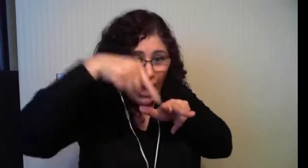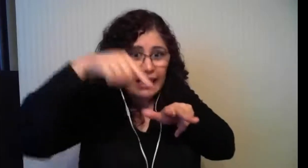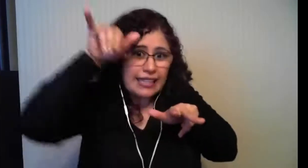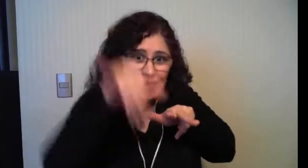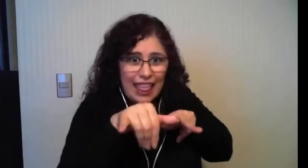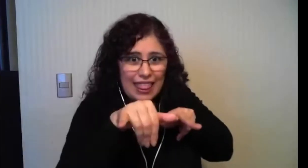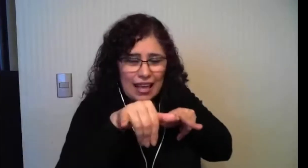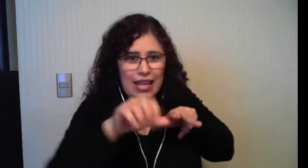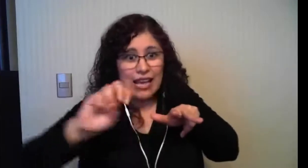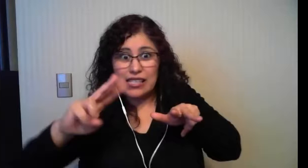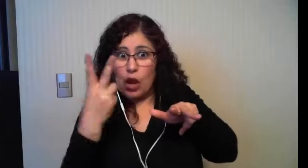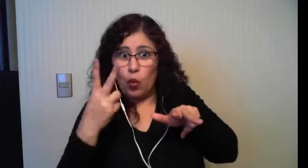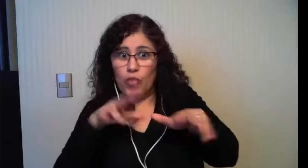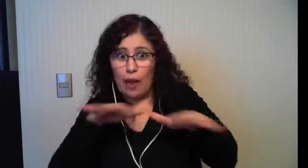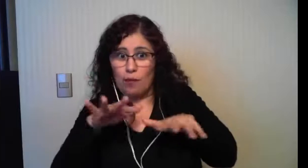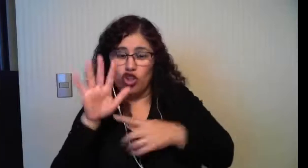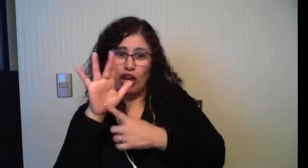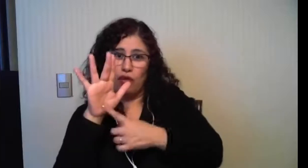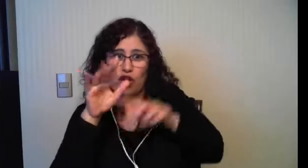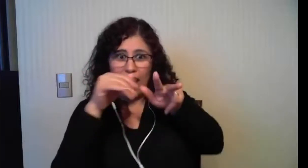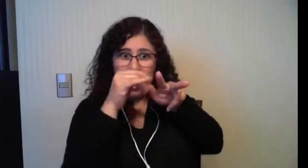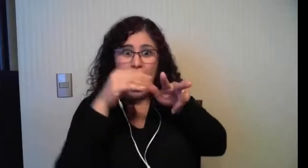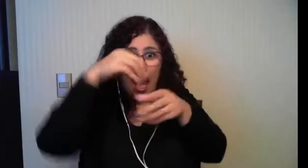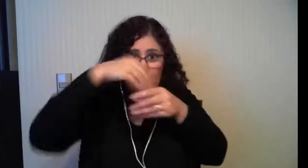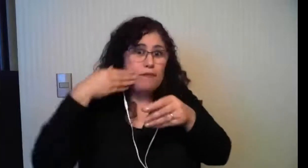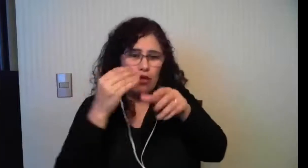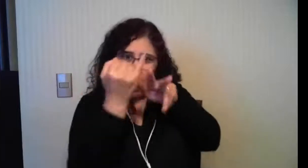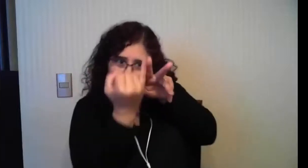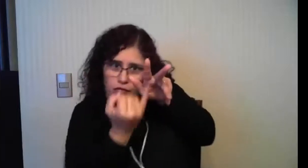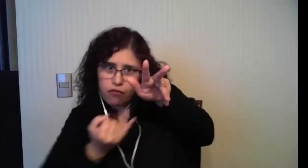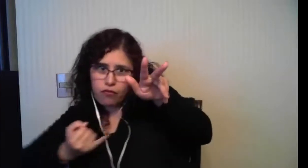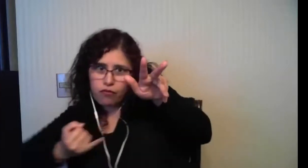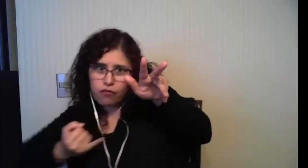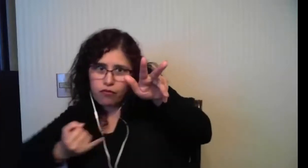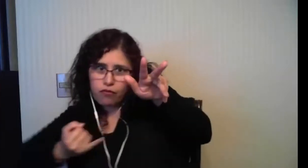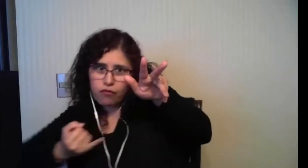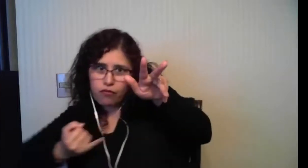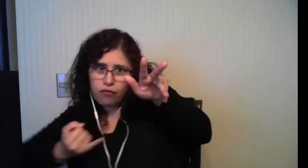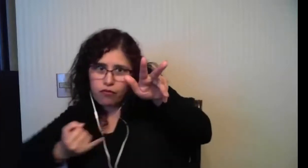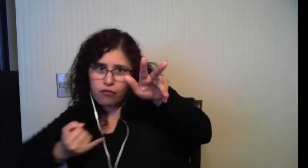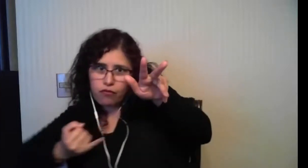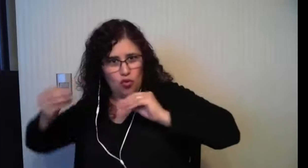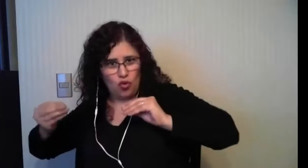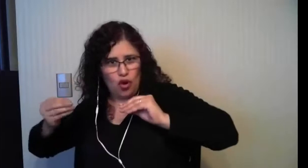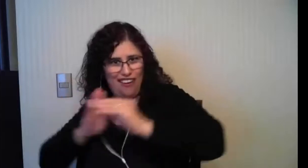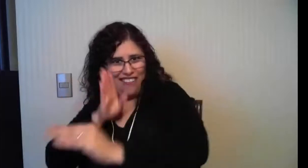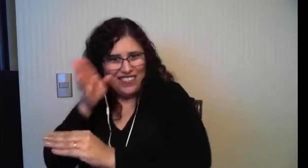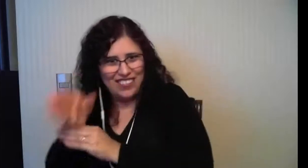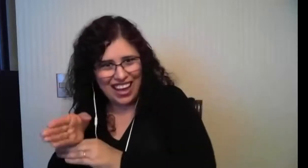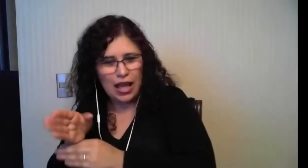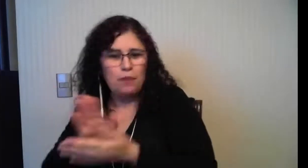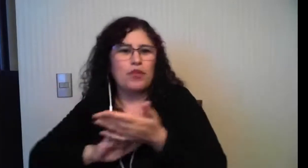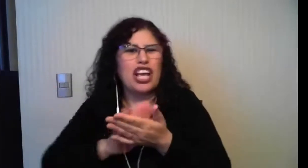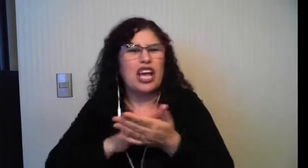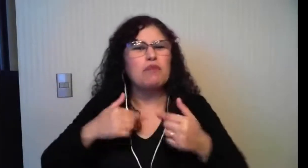es la que sale de la médula espinal y llega hasta el músculo, ¿ok? Entonces, si yo voy, por ejemplo, dando papa y le corto